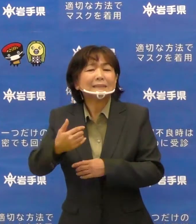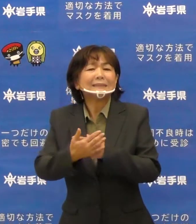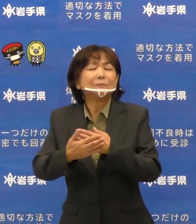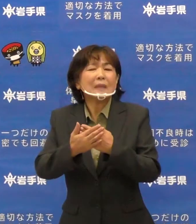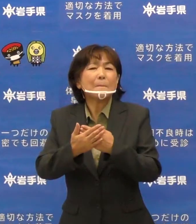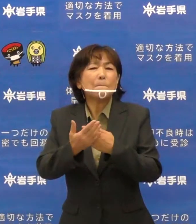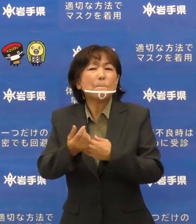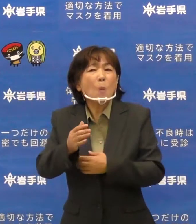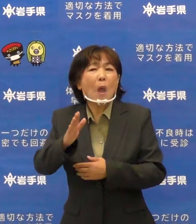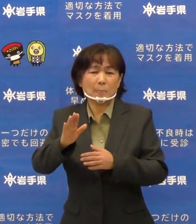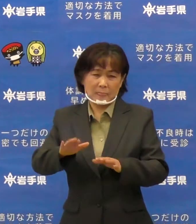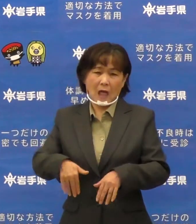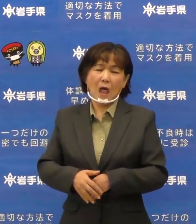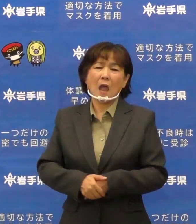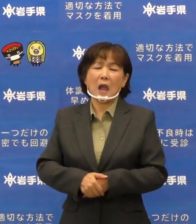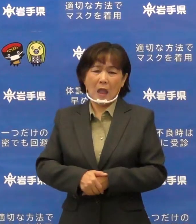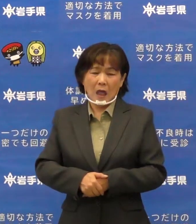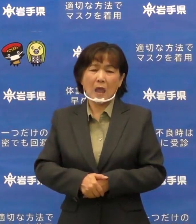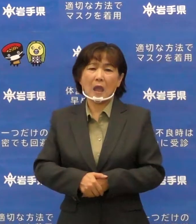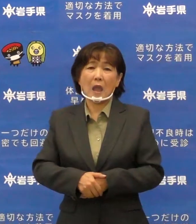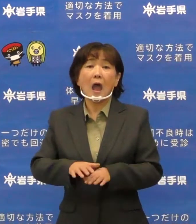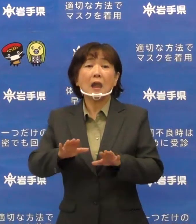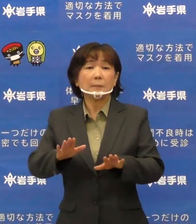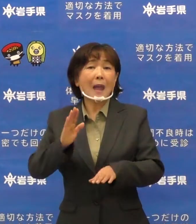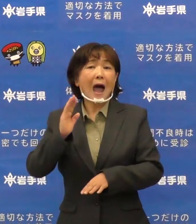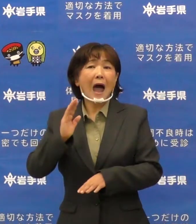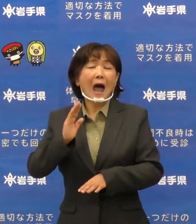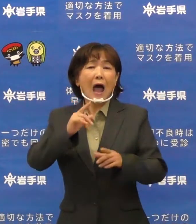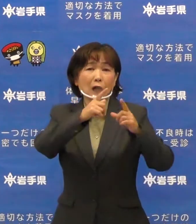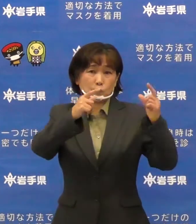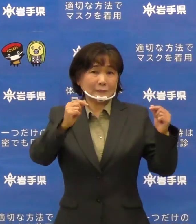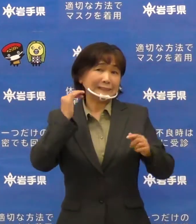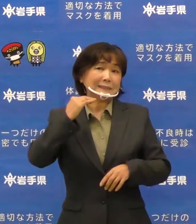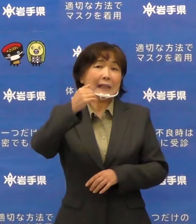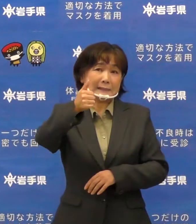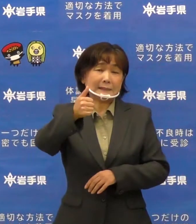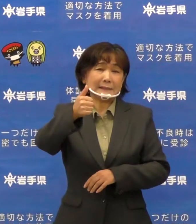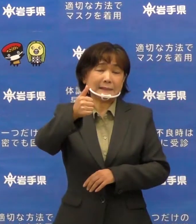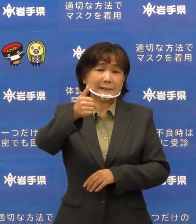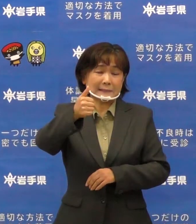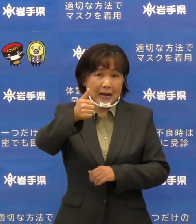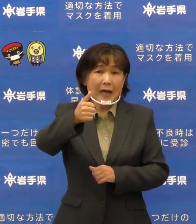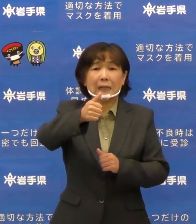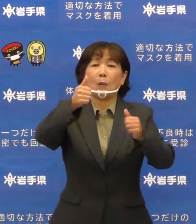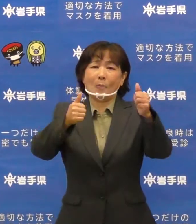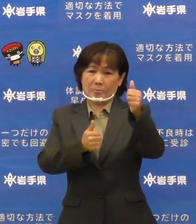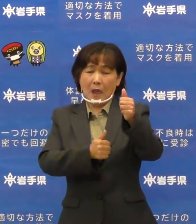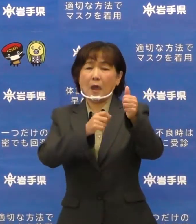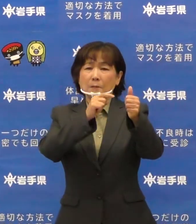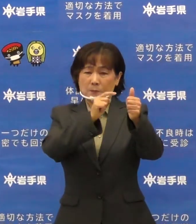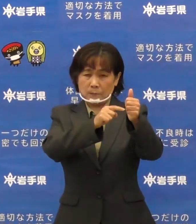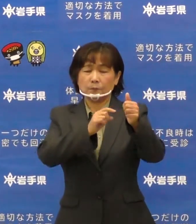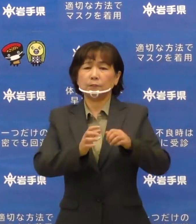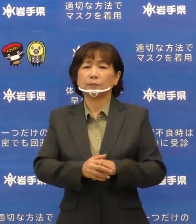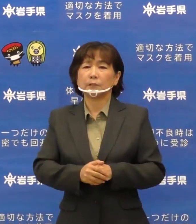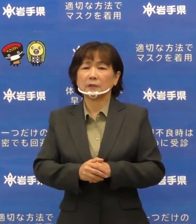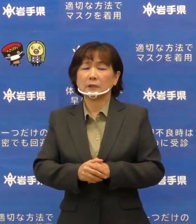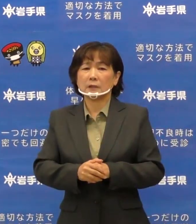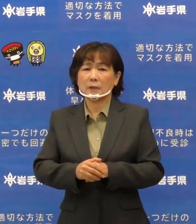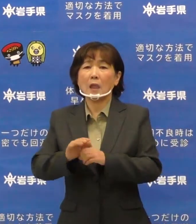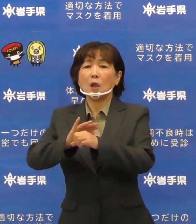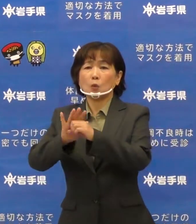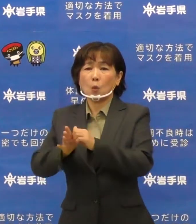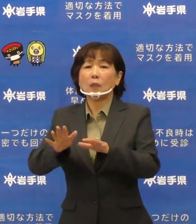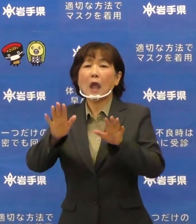総理大臣が変わったあと、変わる前もですけど、この第5波をめぐって国会